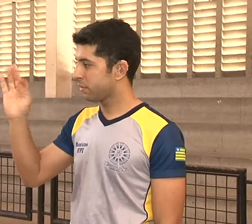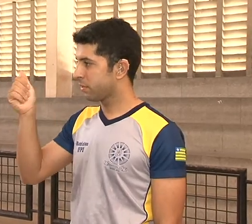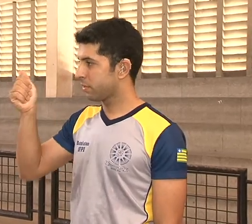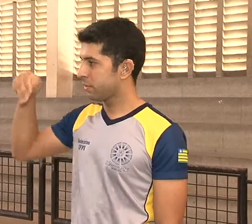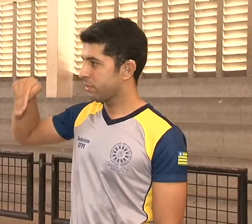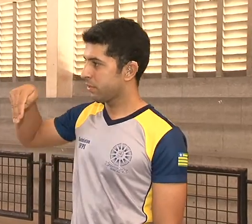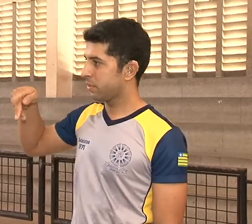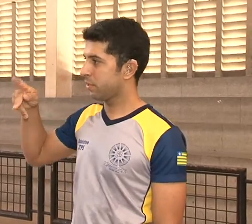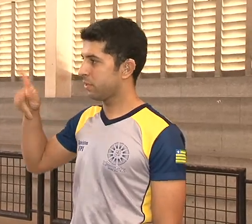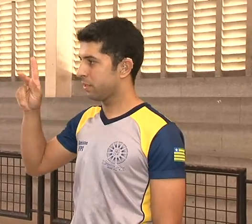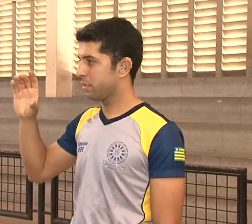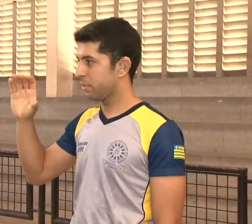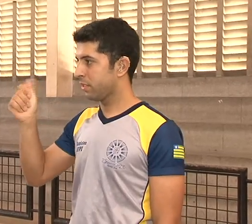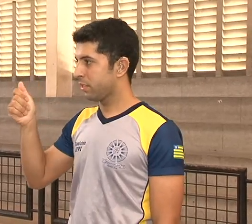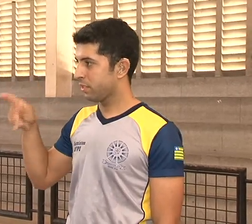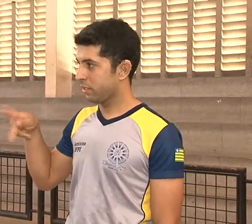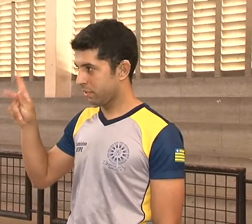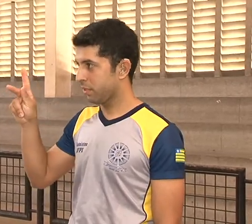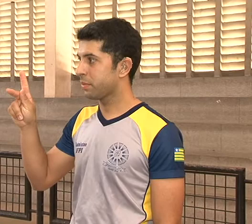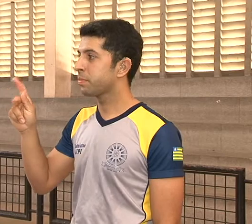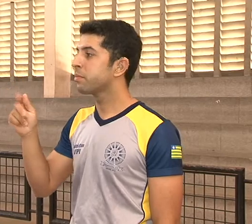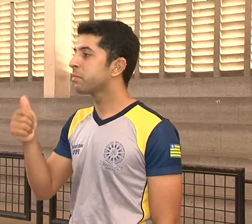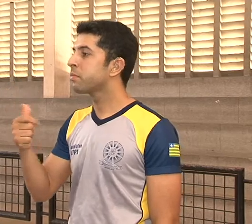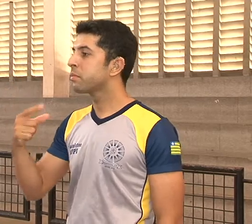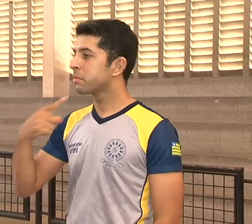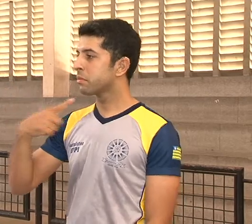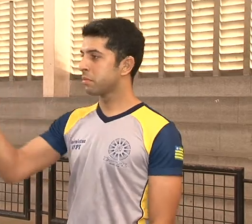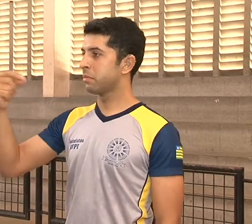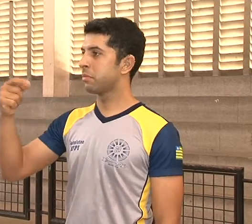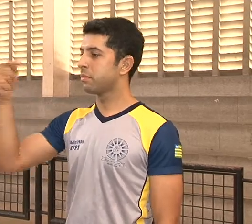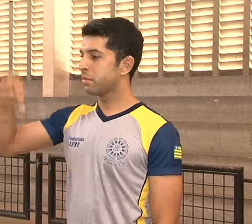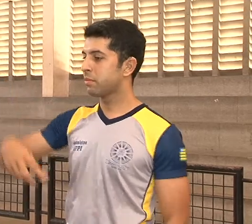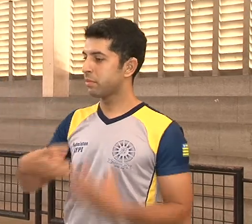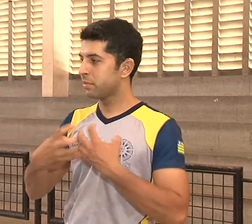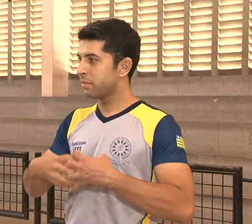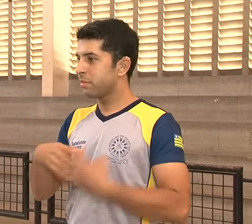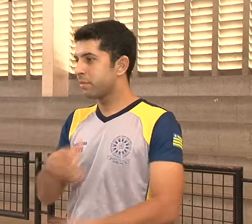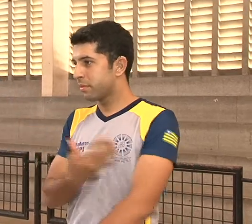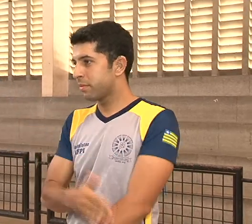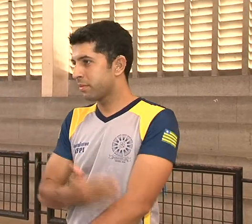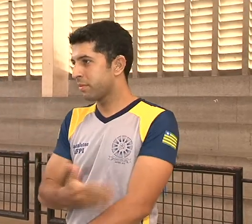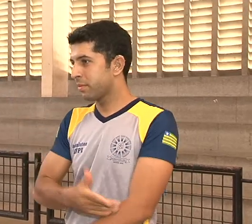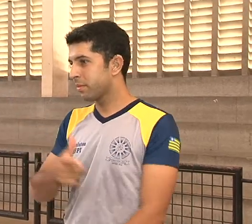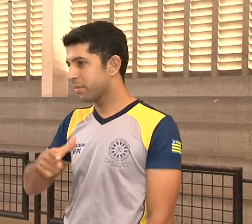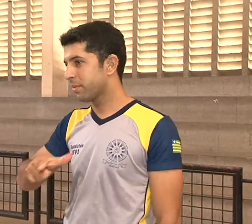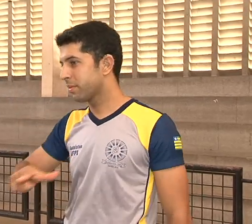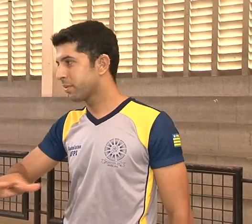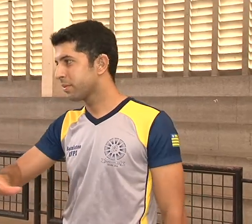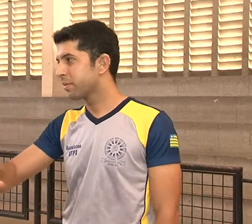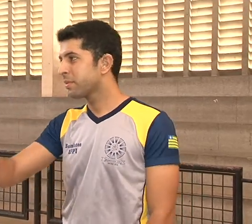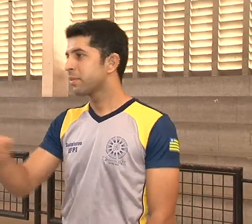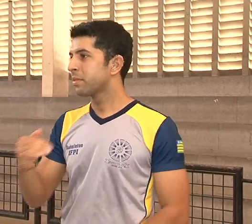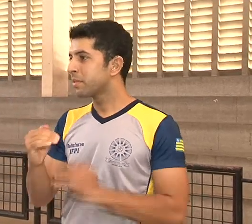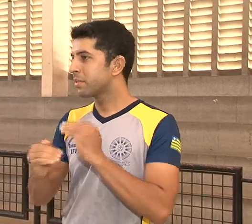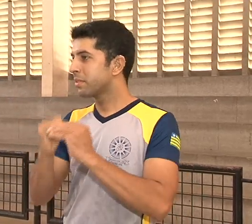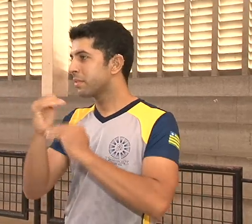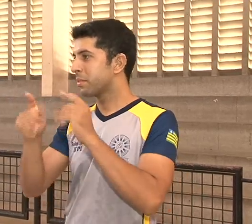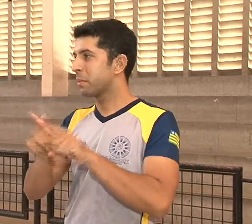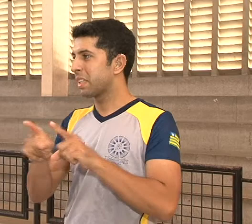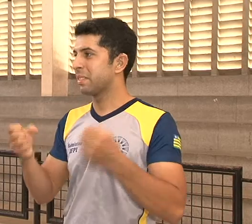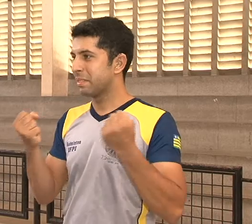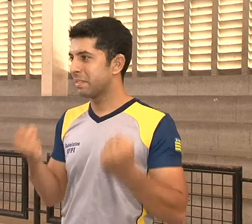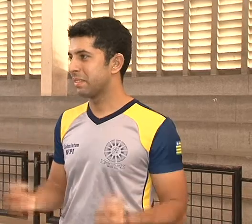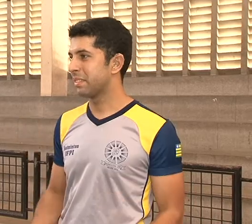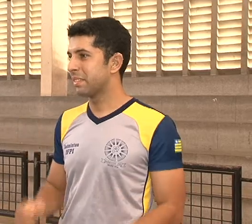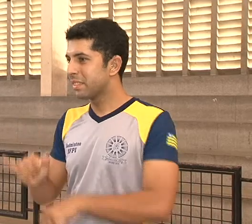professor Tamiak, convidou ele para praticar aqui no IFP. Ele até hoje está